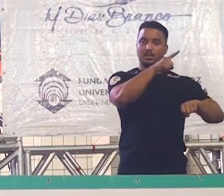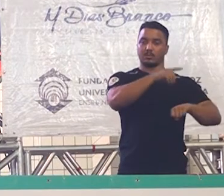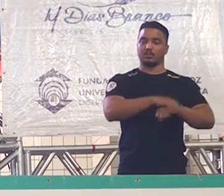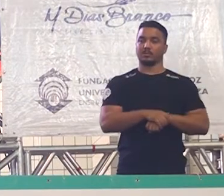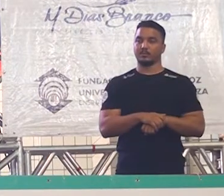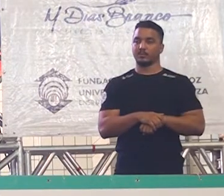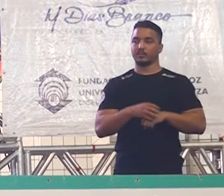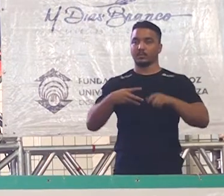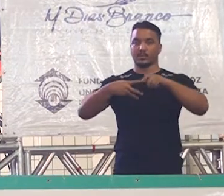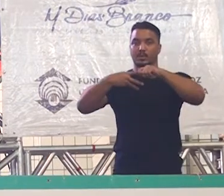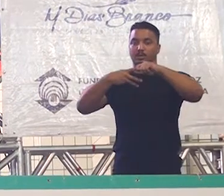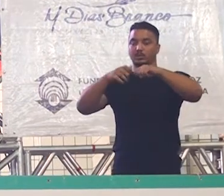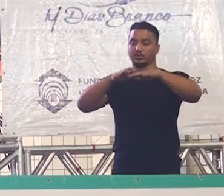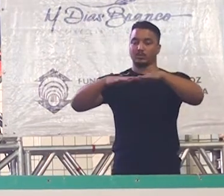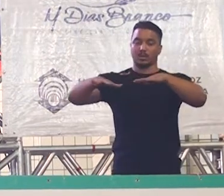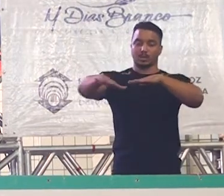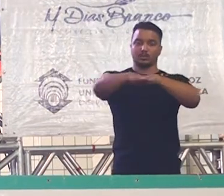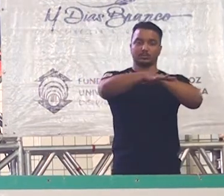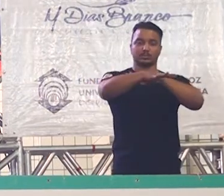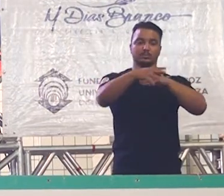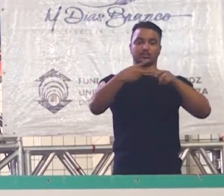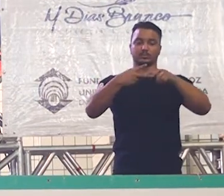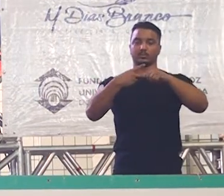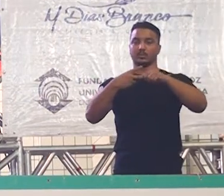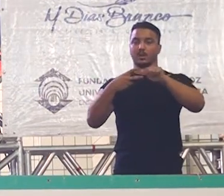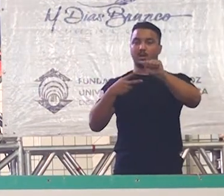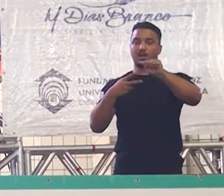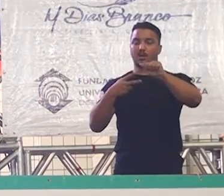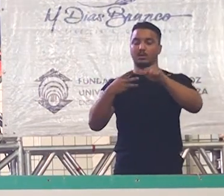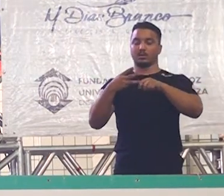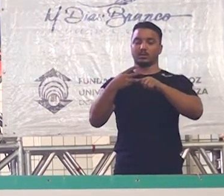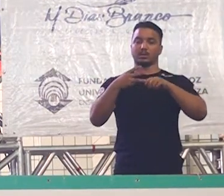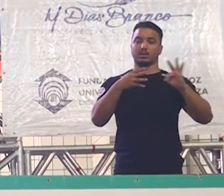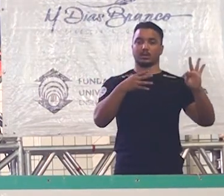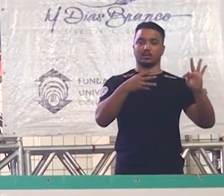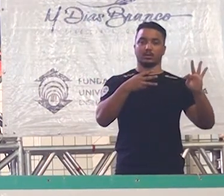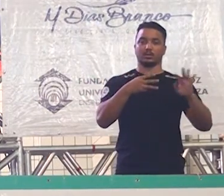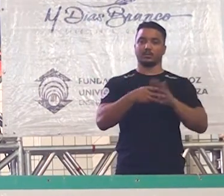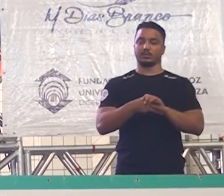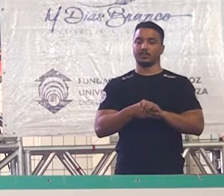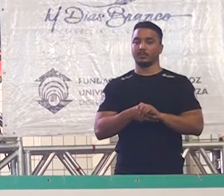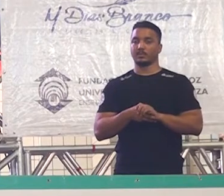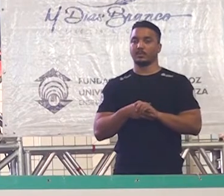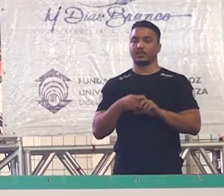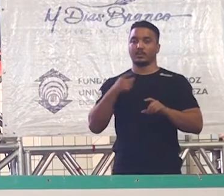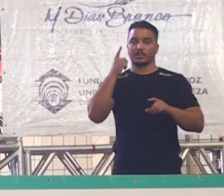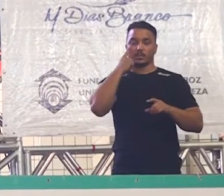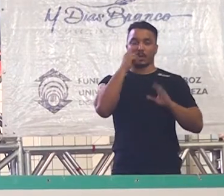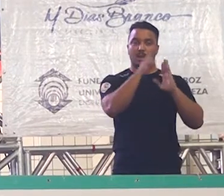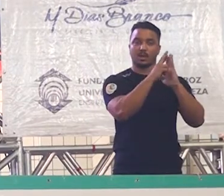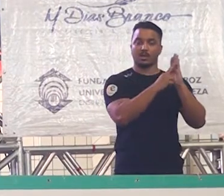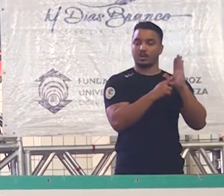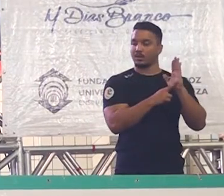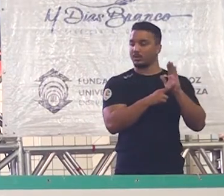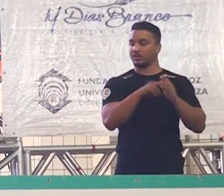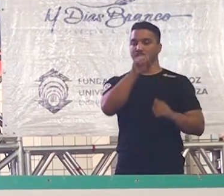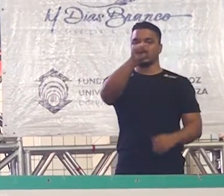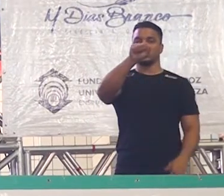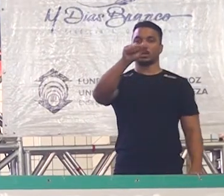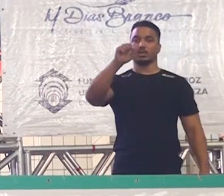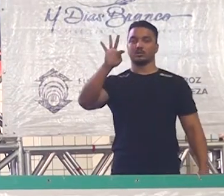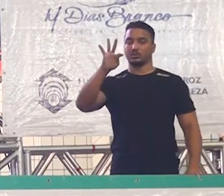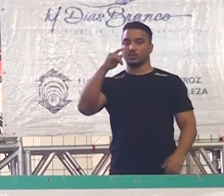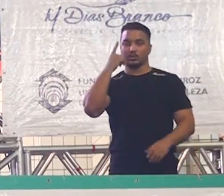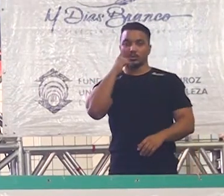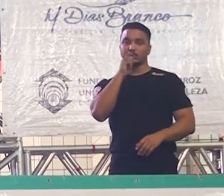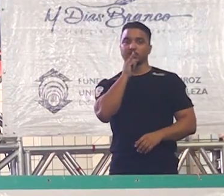daqui para frente só S, aceleração A e tempo T. Então a gente vai trabalhar com a ideia da regra do SAT. Se na hora